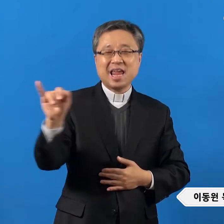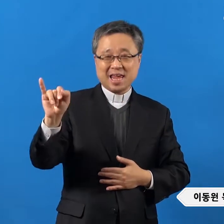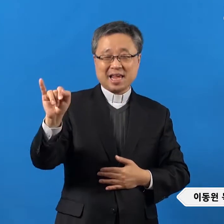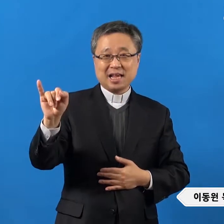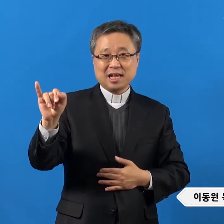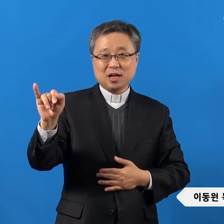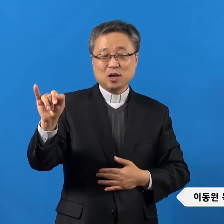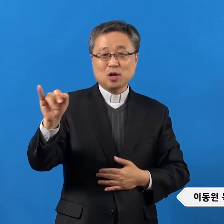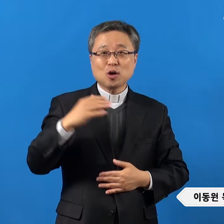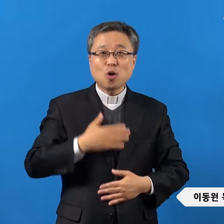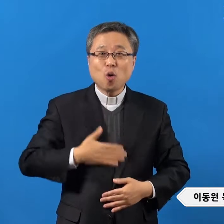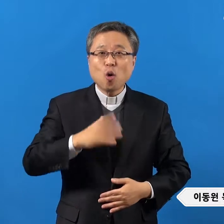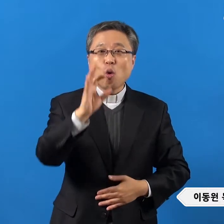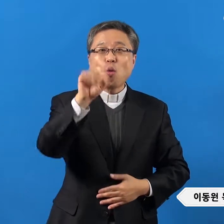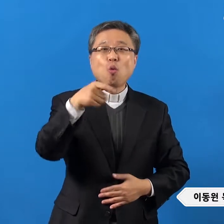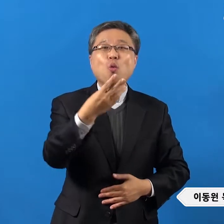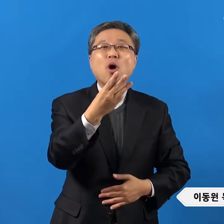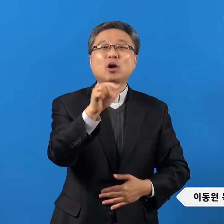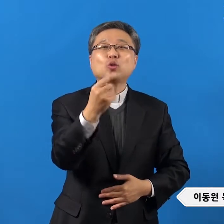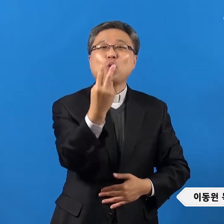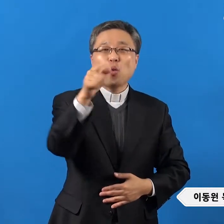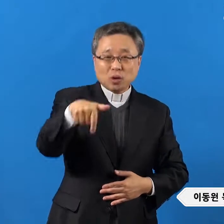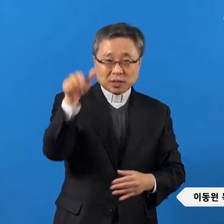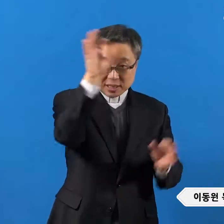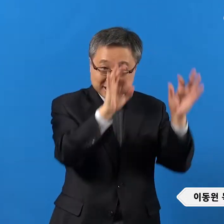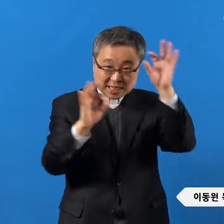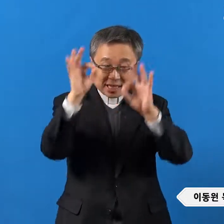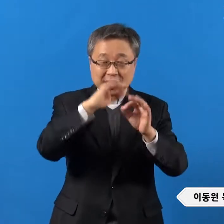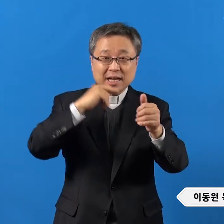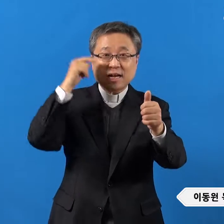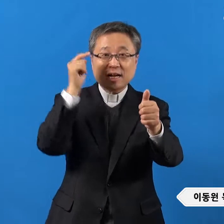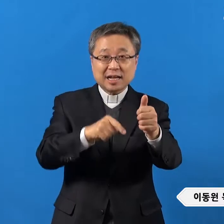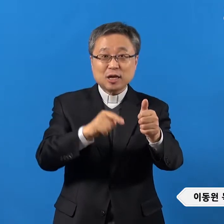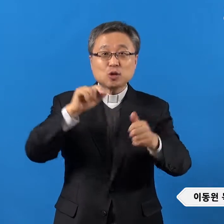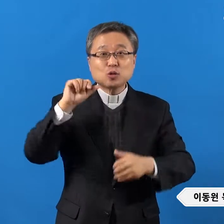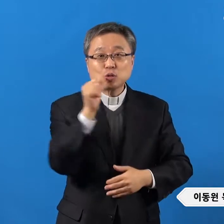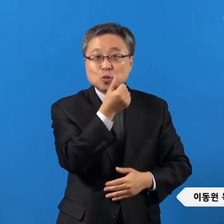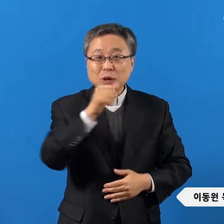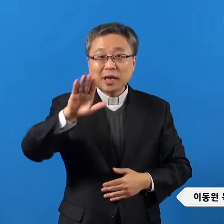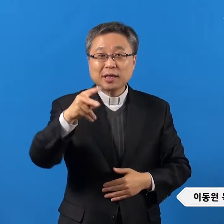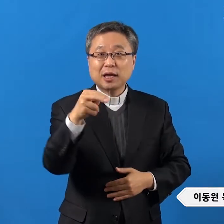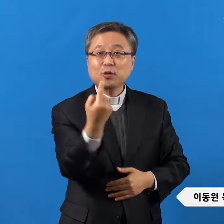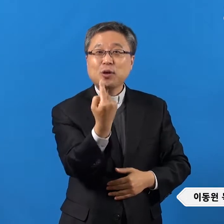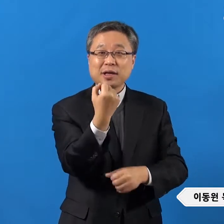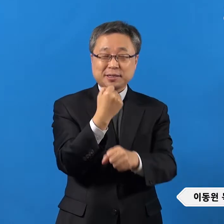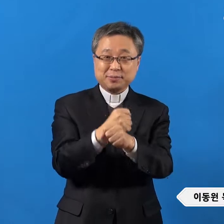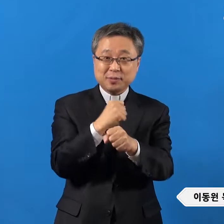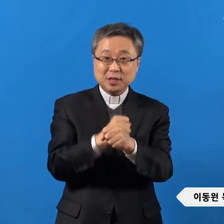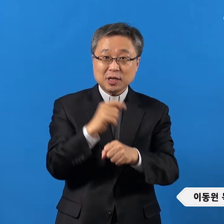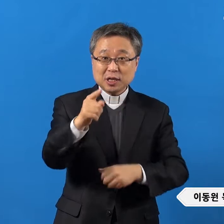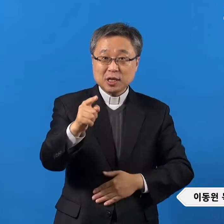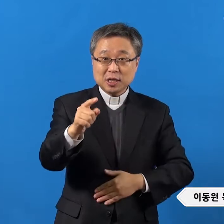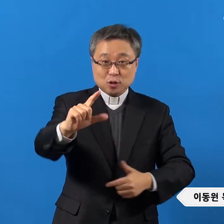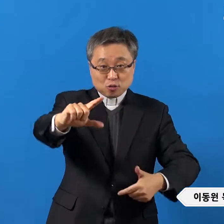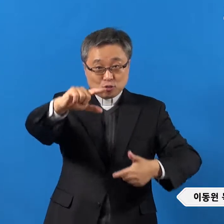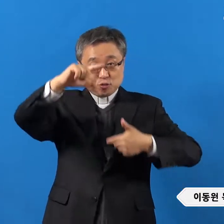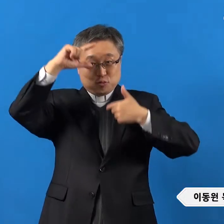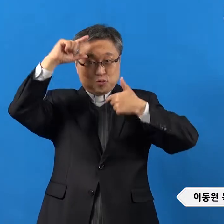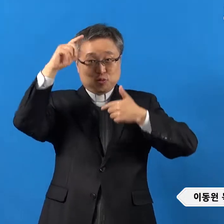뭐 월도를 찾아라. 그래서 Where is Waldo? 이렇게 소개되기도 했습니다. 이 주인공 원리는 각 나라에